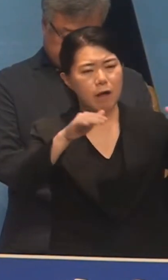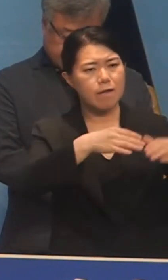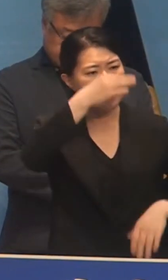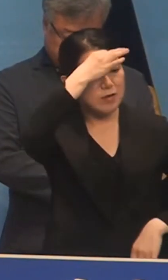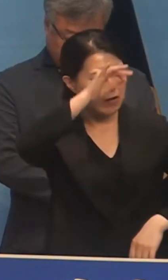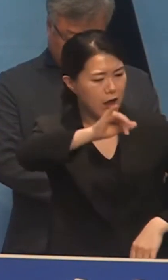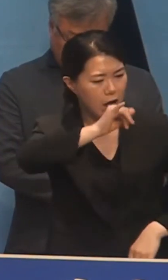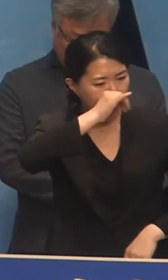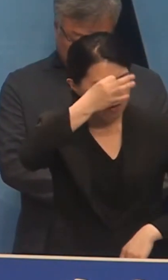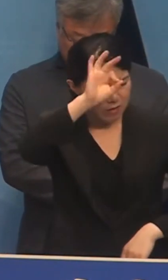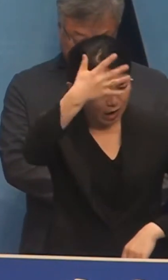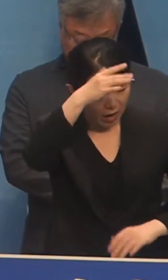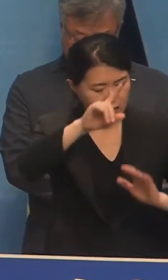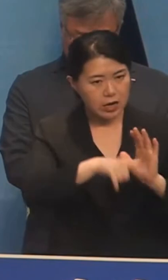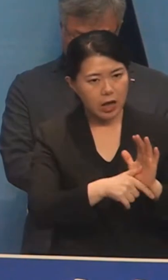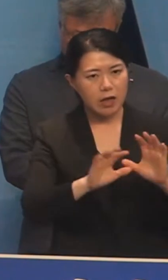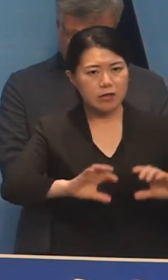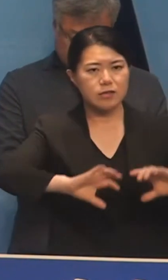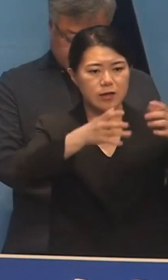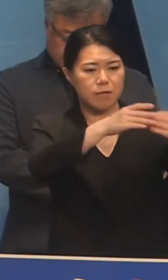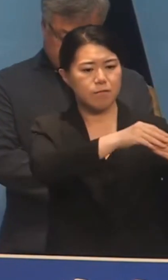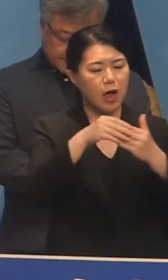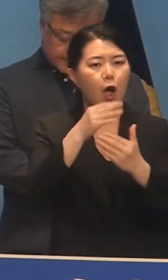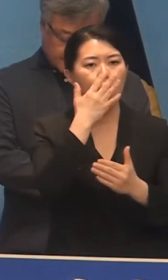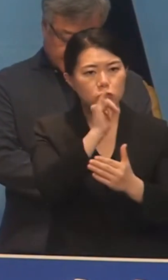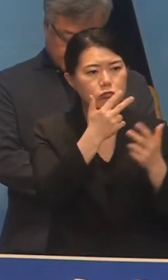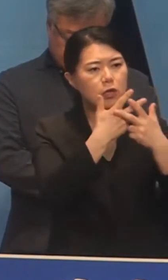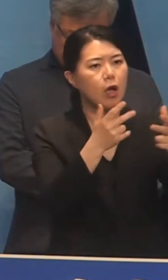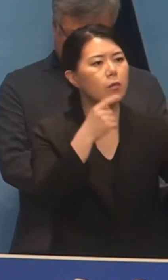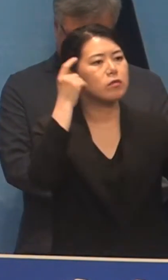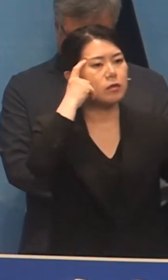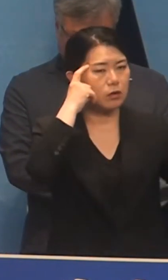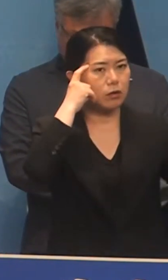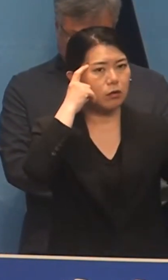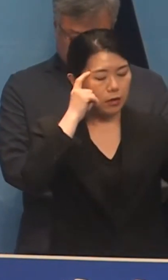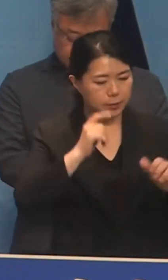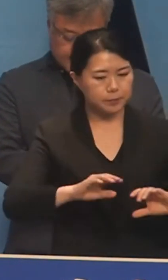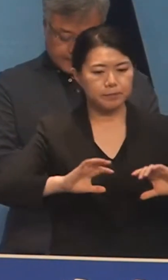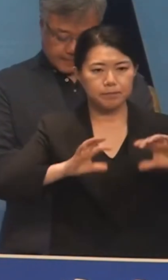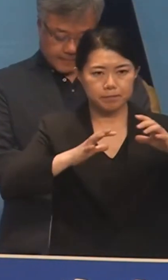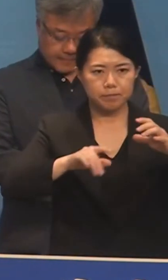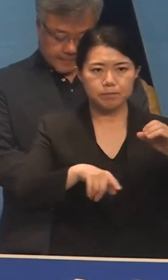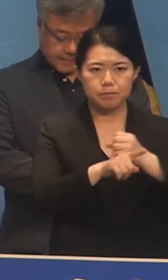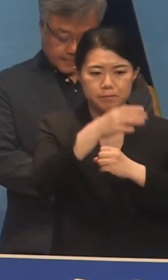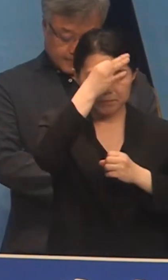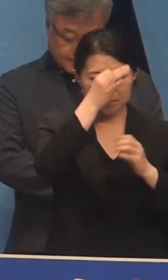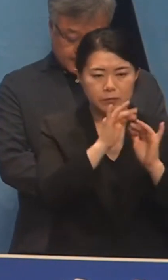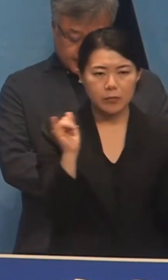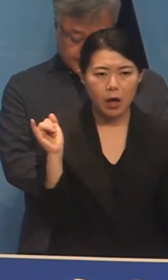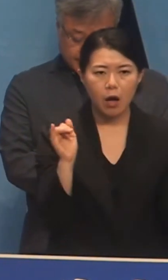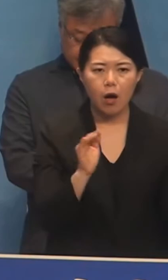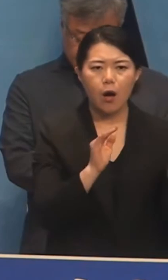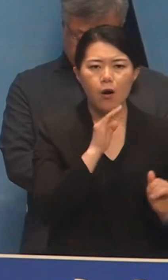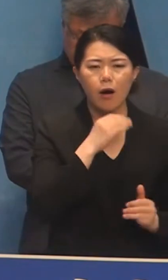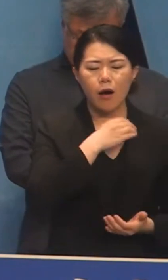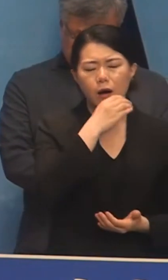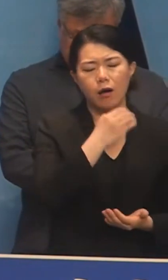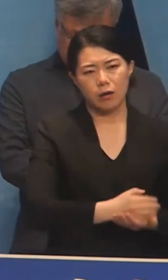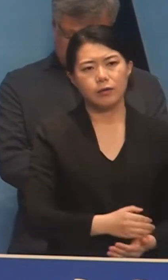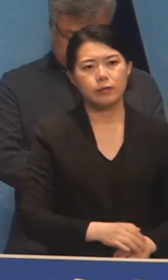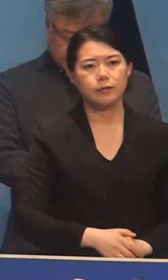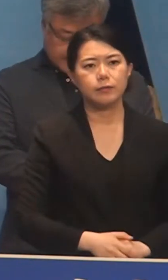기술만이 세계를 주도할 수 있다는 이재명 후보의 신념은 대한민국 과학기술인들에게 큰 울림을